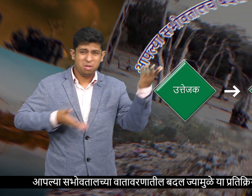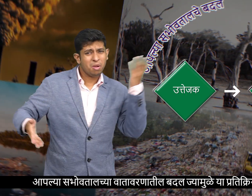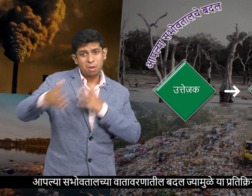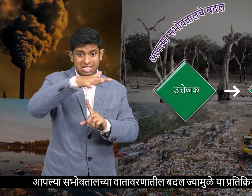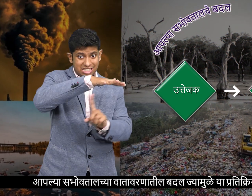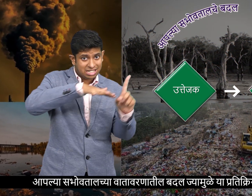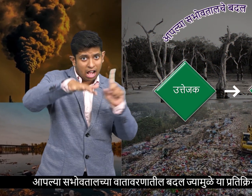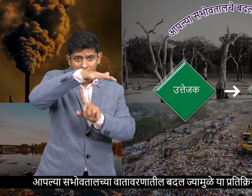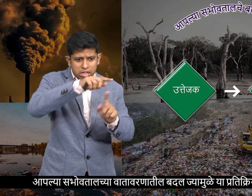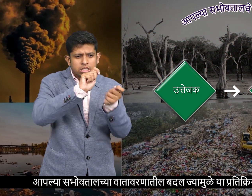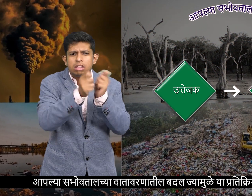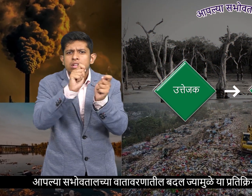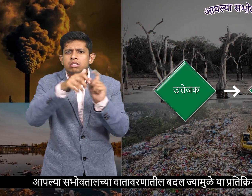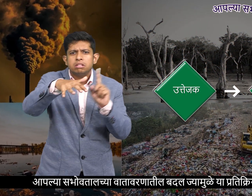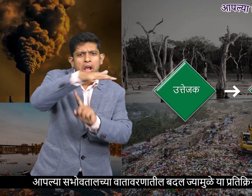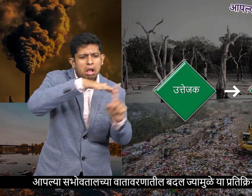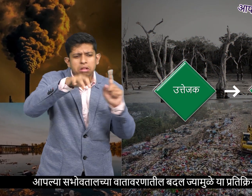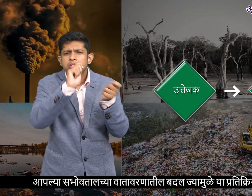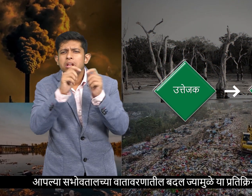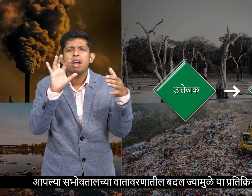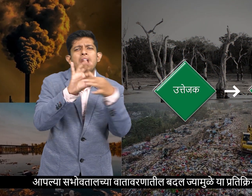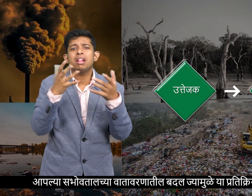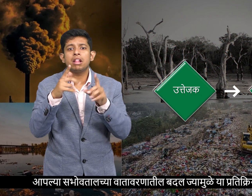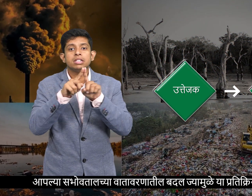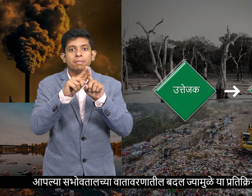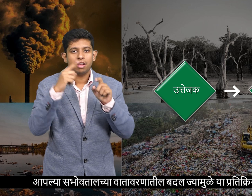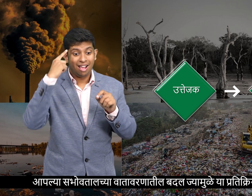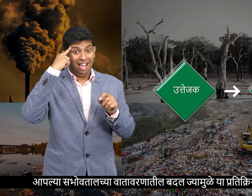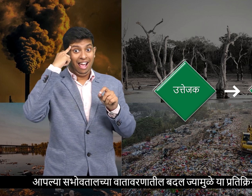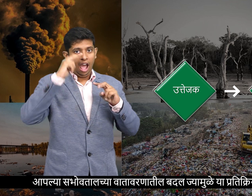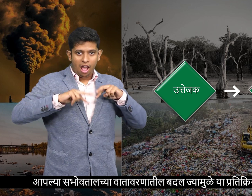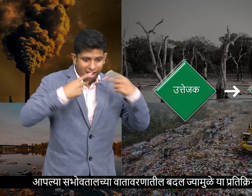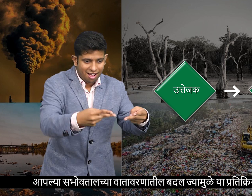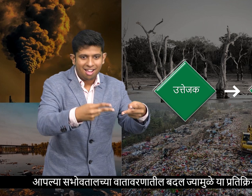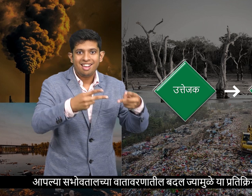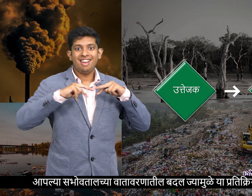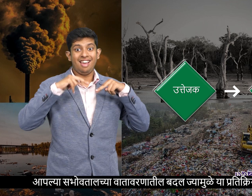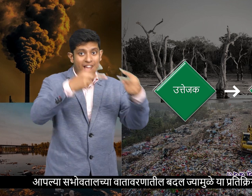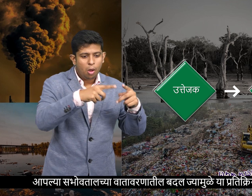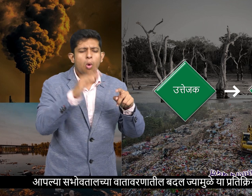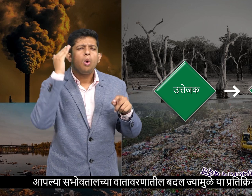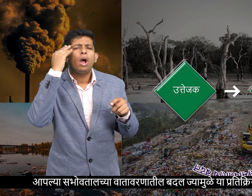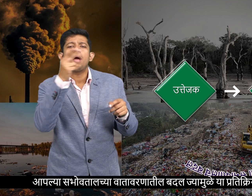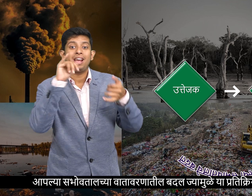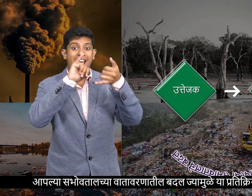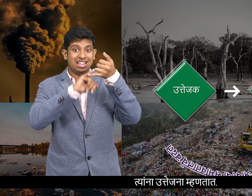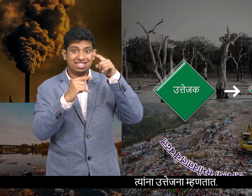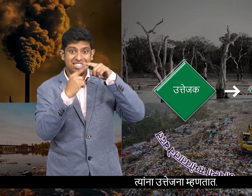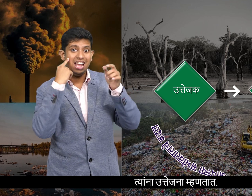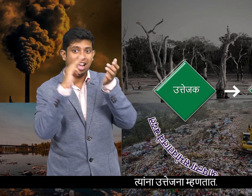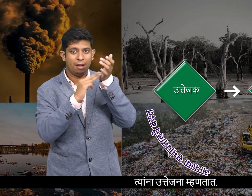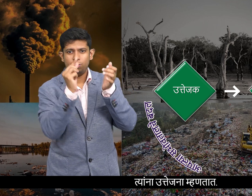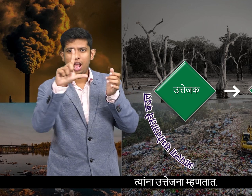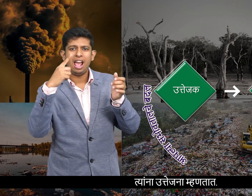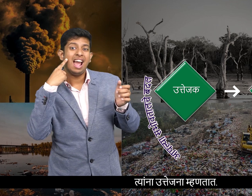आपल्या सभोवतालच्या वातावरणातील बदल, ज्यामुळे या प्रतिक्रियांना चालना मिळते,